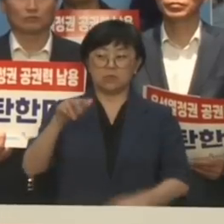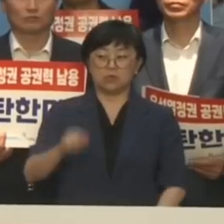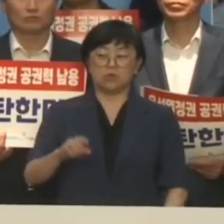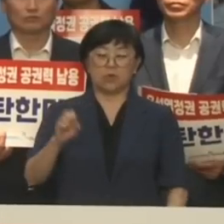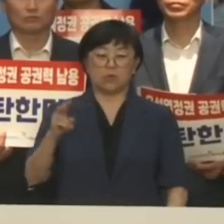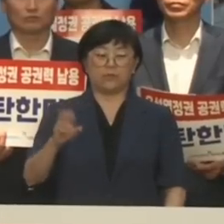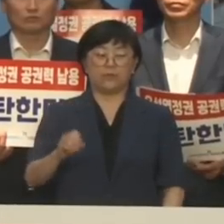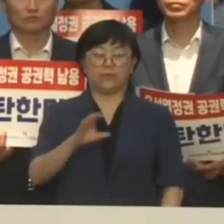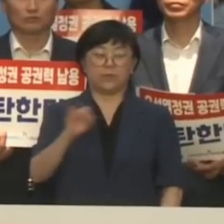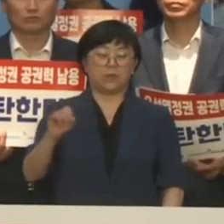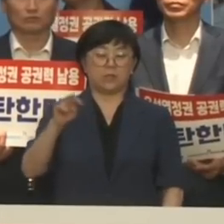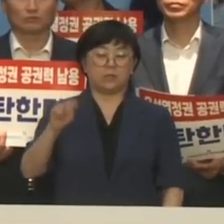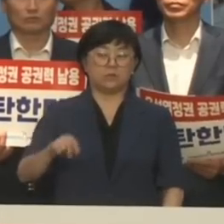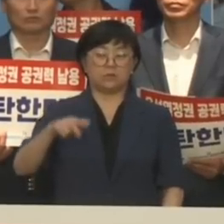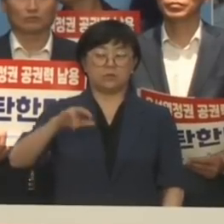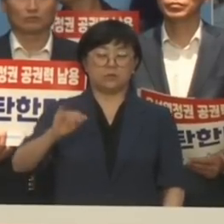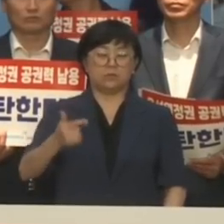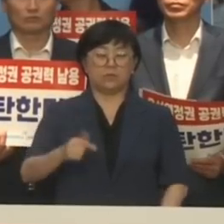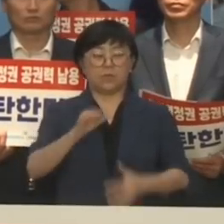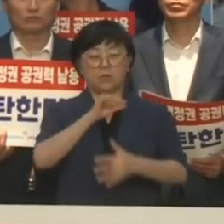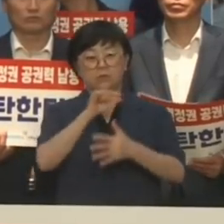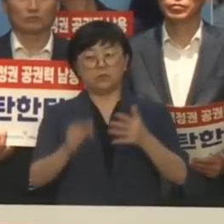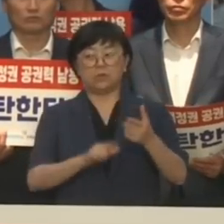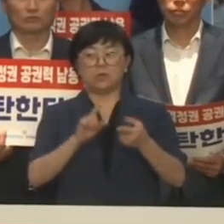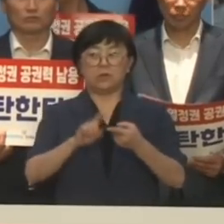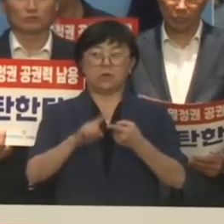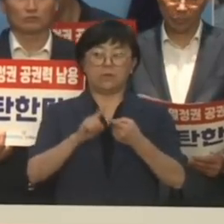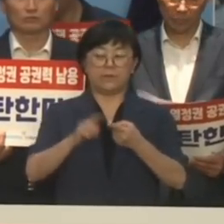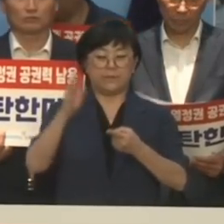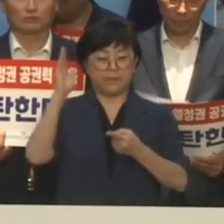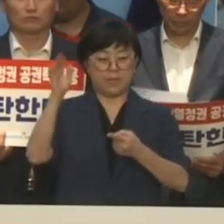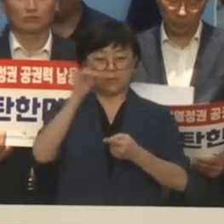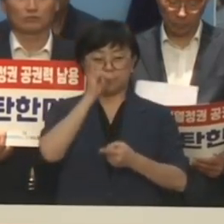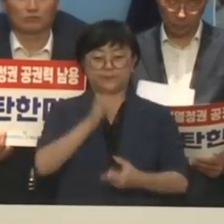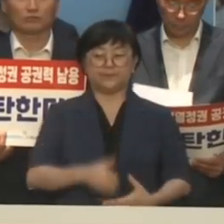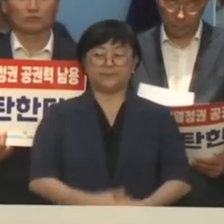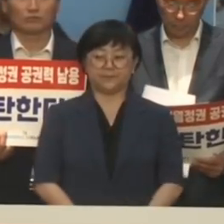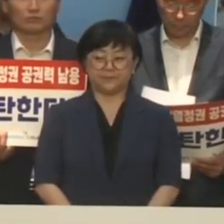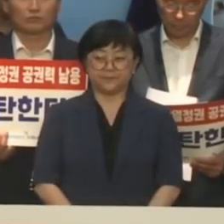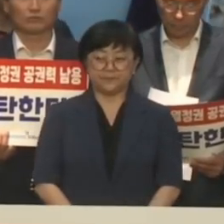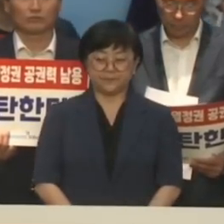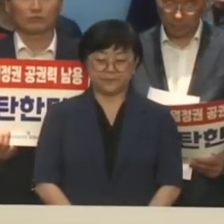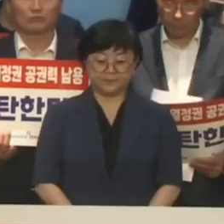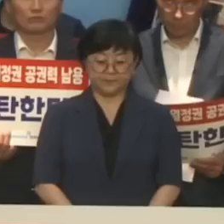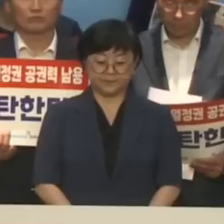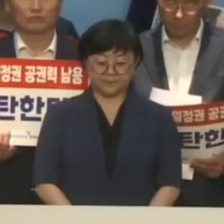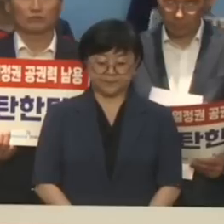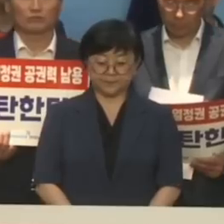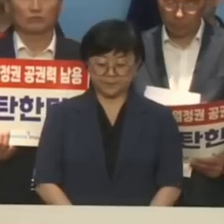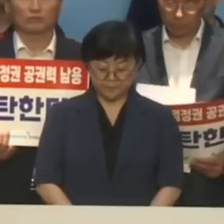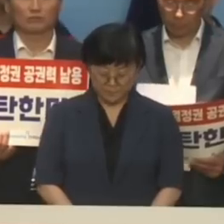의원님, 이수진 비례의원님 그리고 이영승 의원님께서 순차적으로 해주시겠습니다.